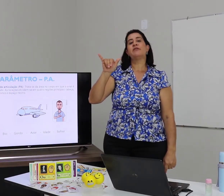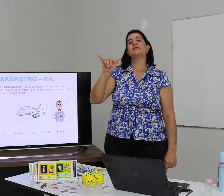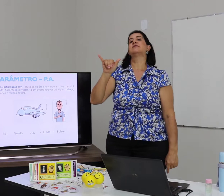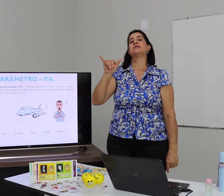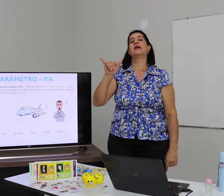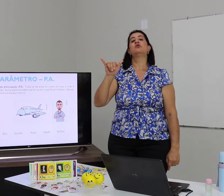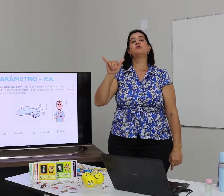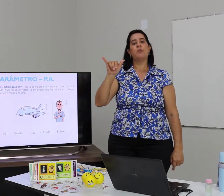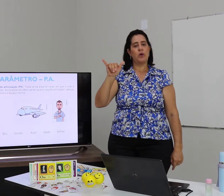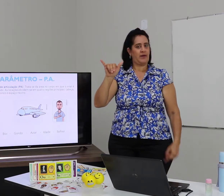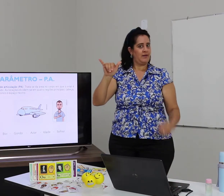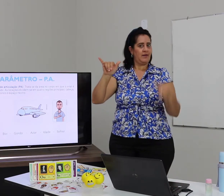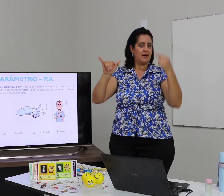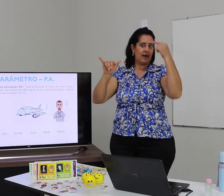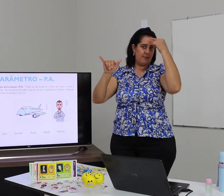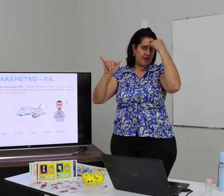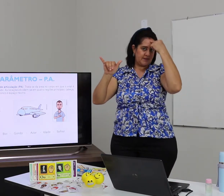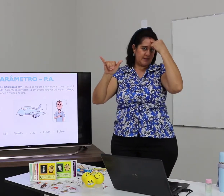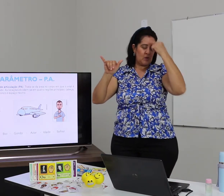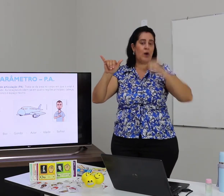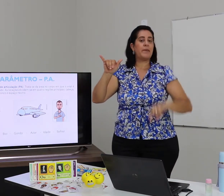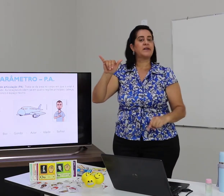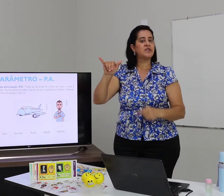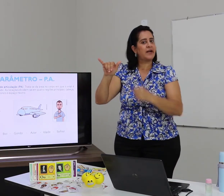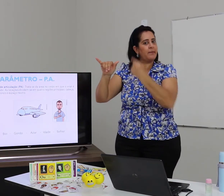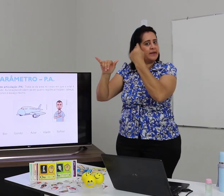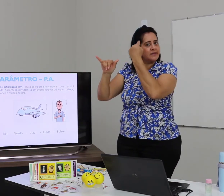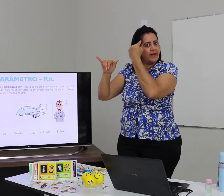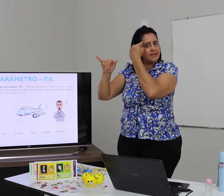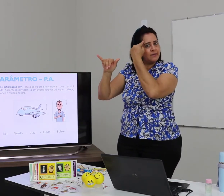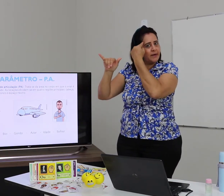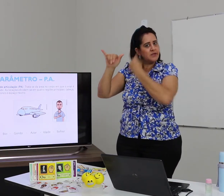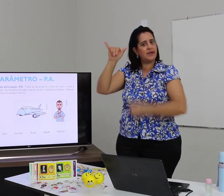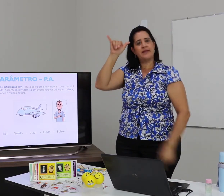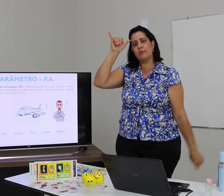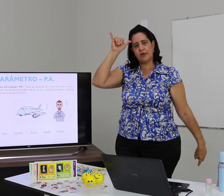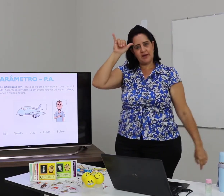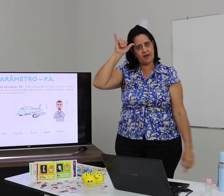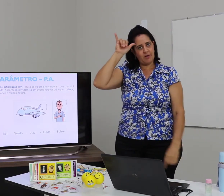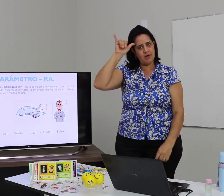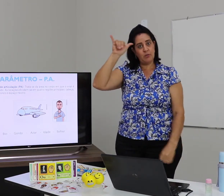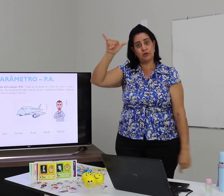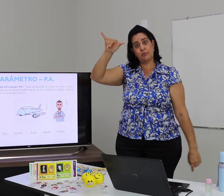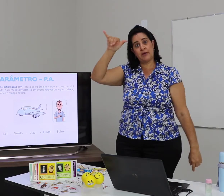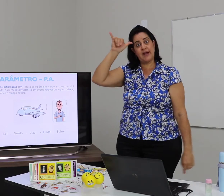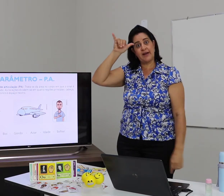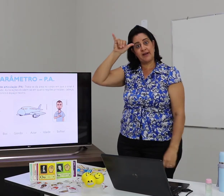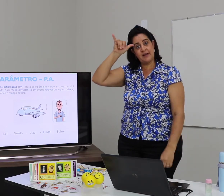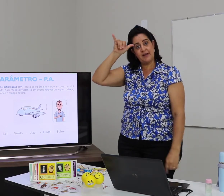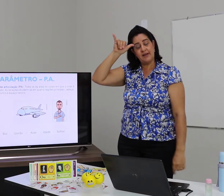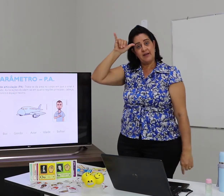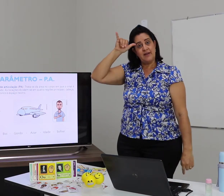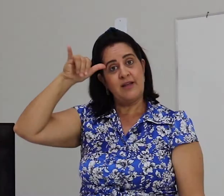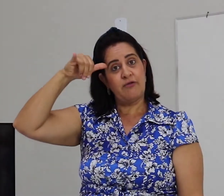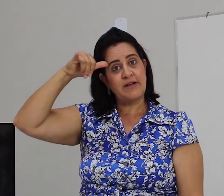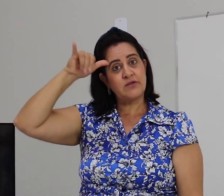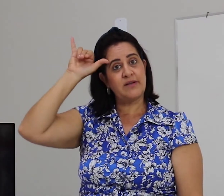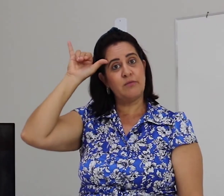fazer o sinal de boi. Cabeça. Qual parte da cabeça? Essa parte da têmpora aqui, ó. Eu boto o polegar aqui e eu faço esse